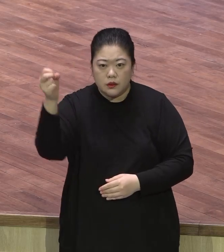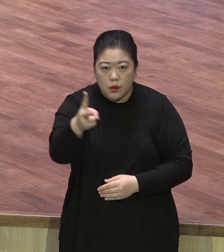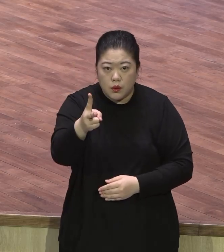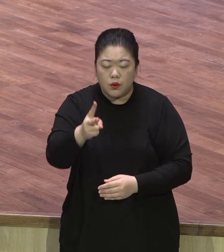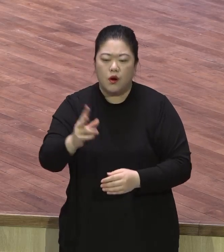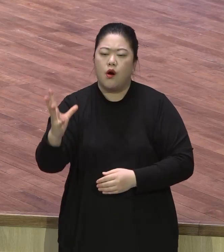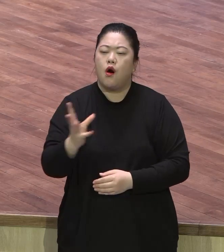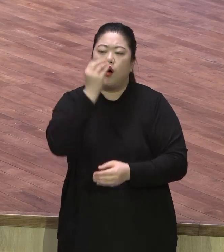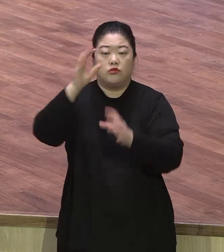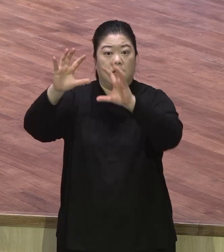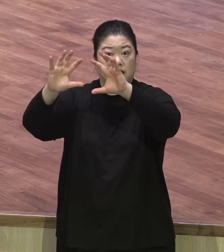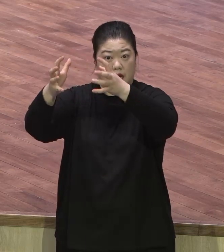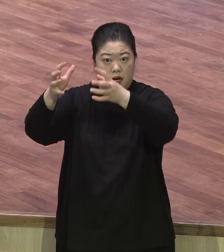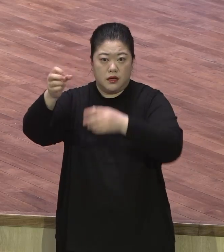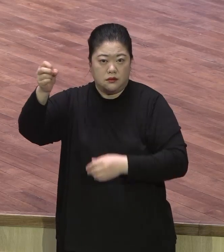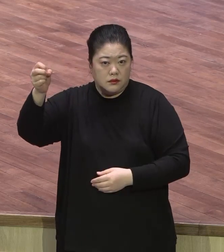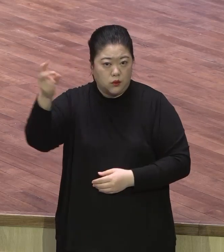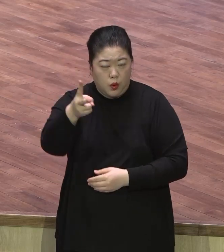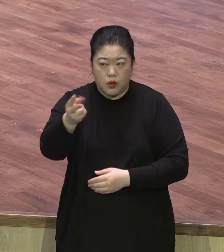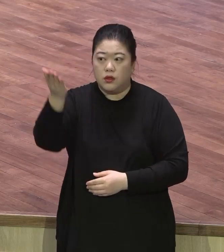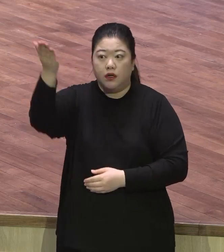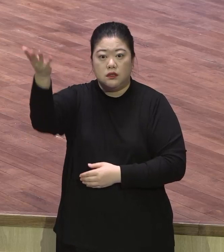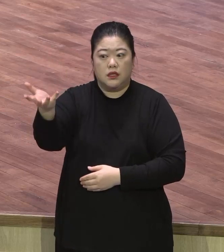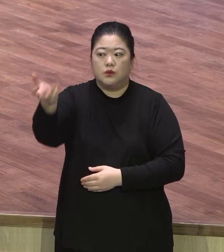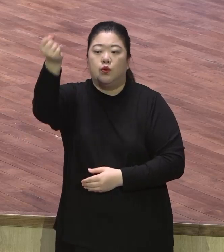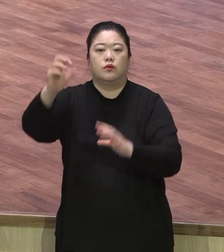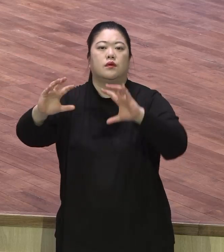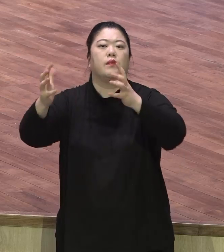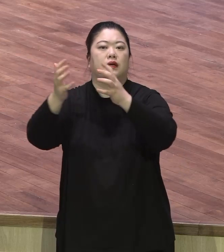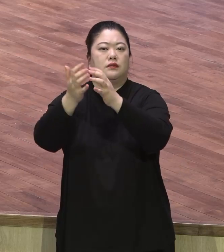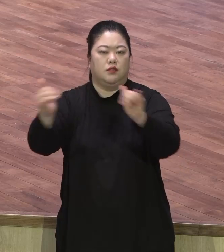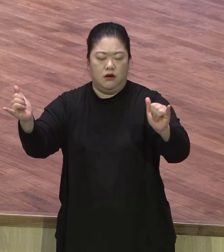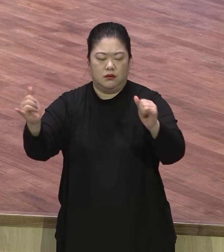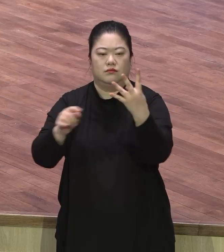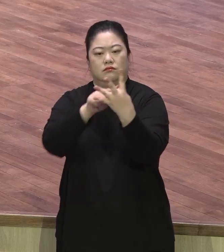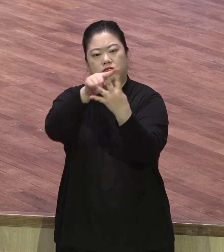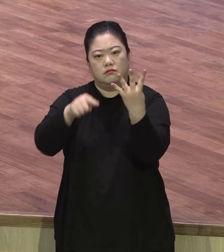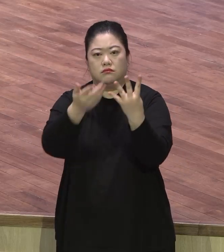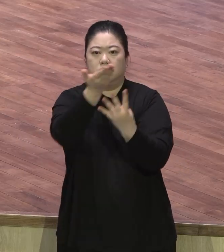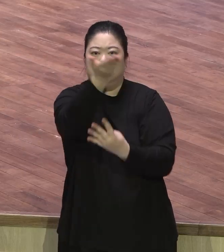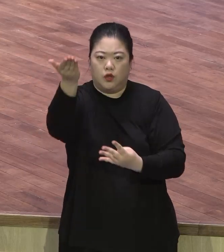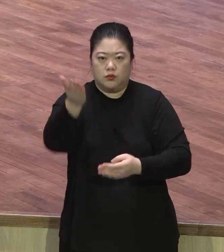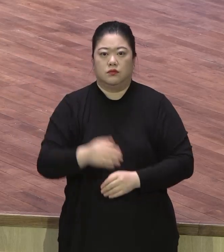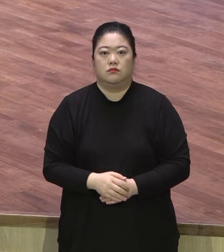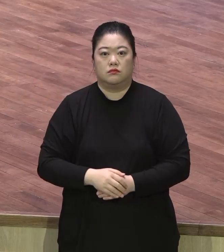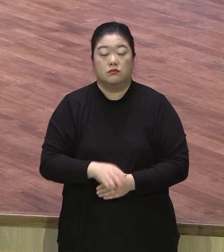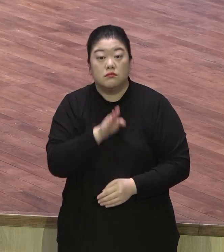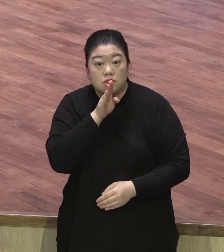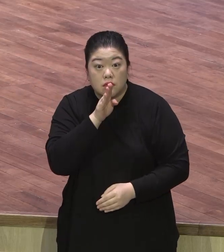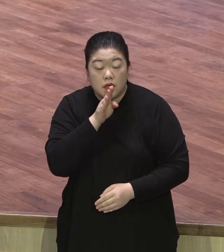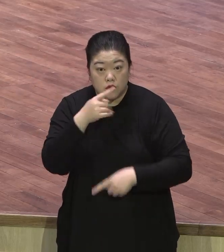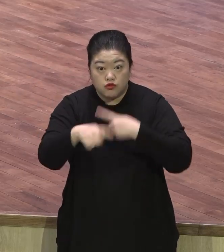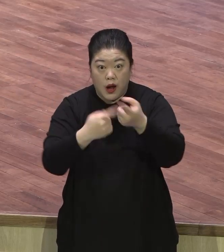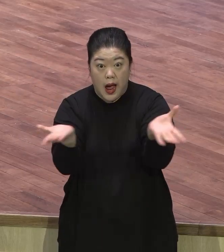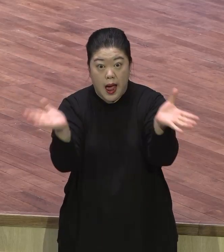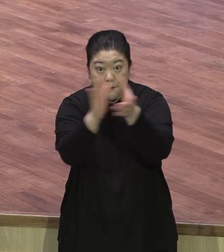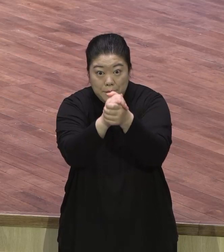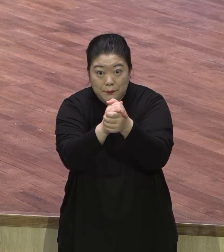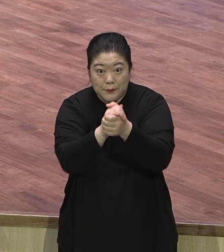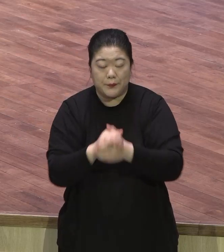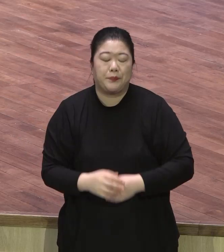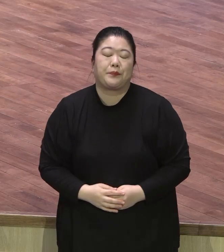소유다 하나님이 말씀하고 있어요 그러면 너를 어떻게 돼요 아멘으로 받고 이제는 신분이